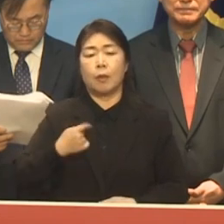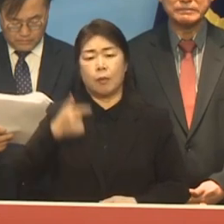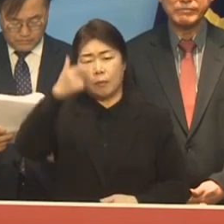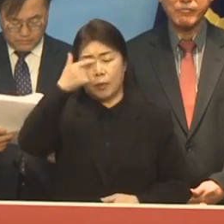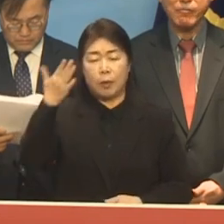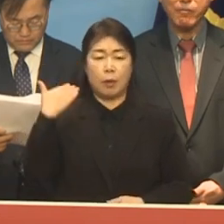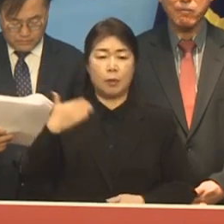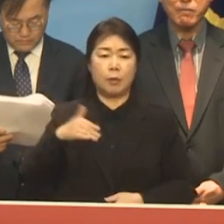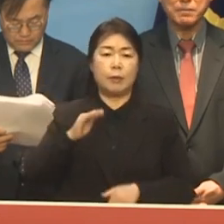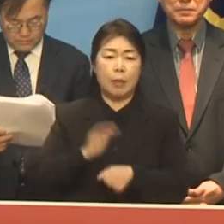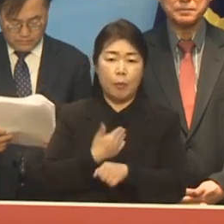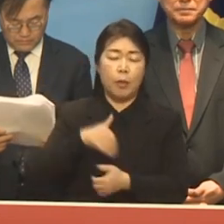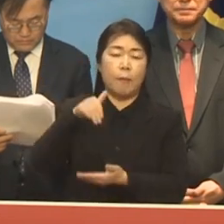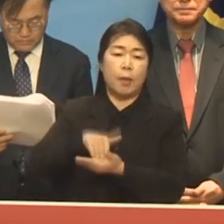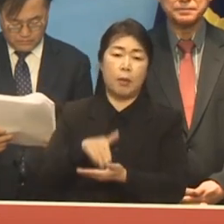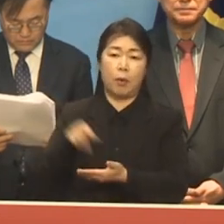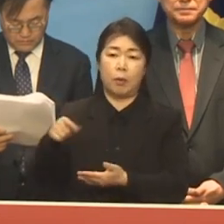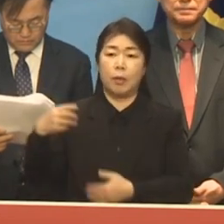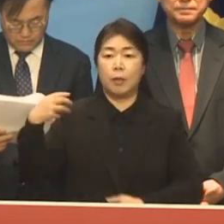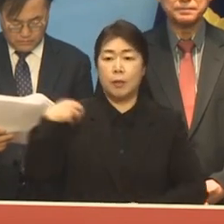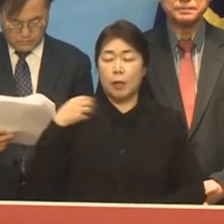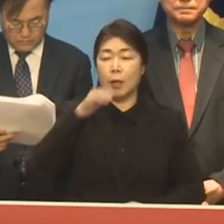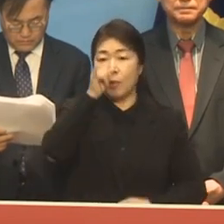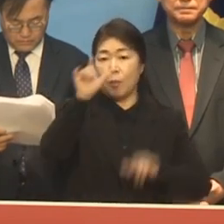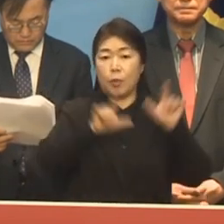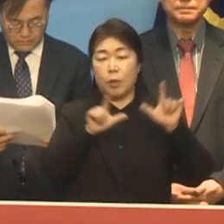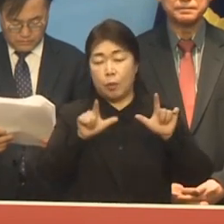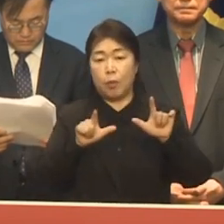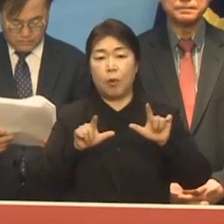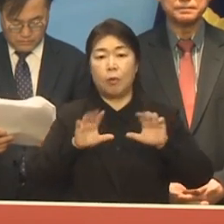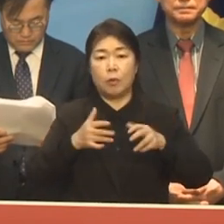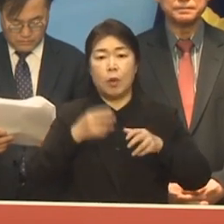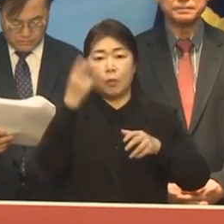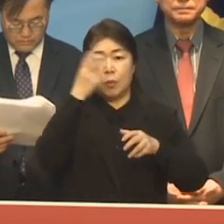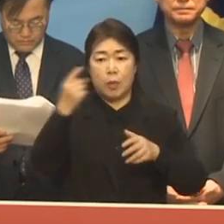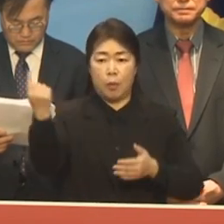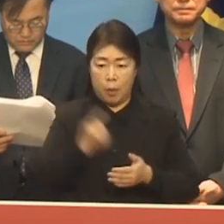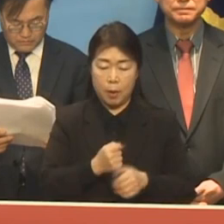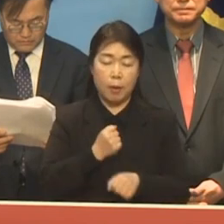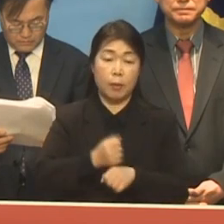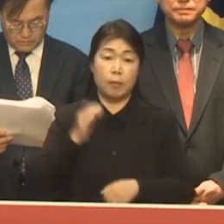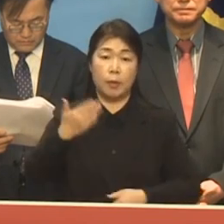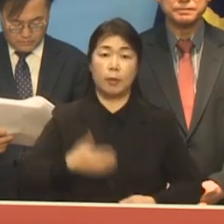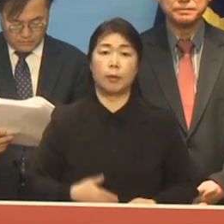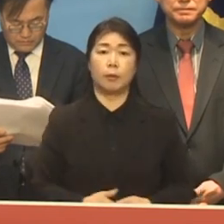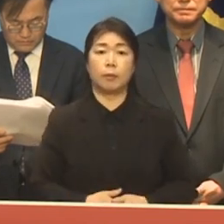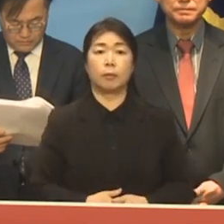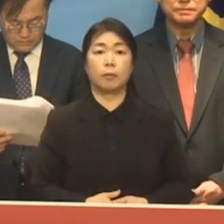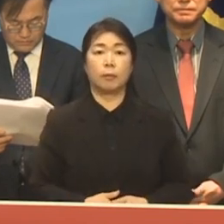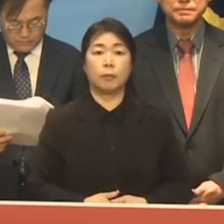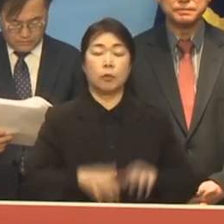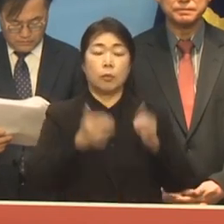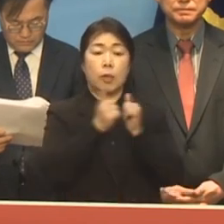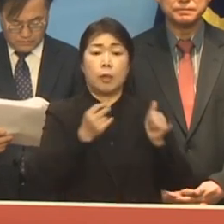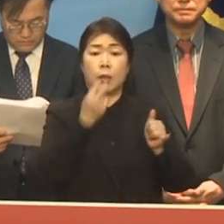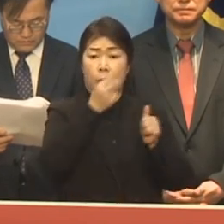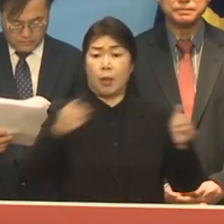과오를 반성하는 책임 있는 자세로 국정조사에 임해야 할 것입니다. 국민의